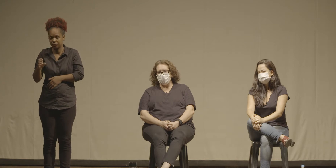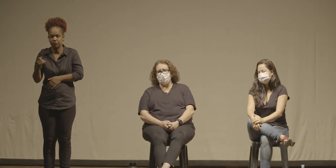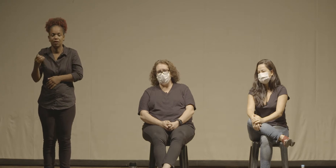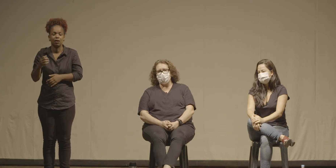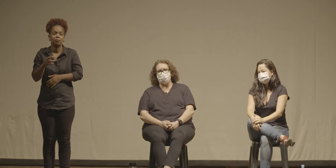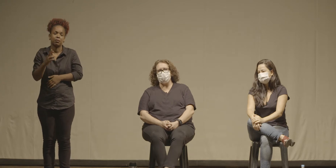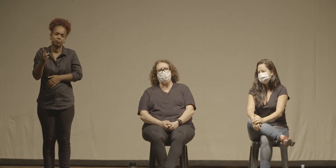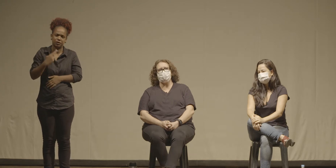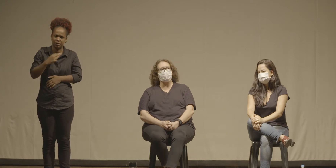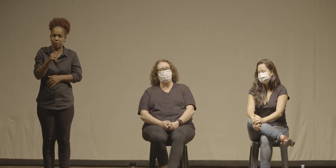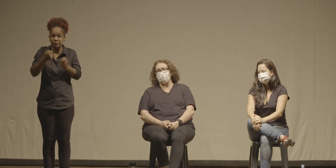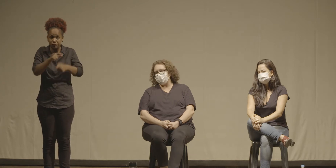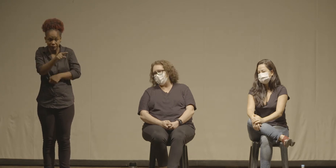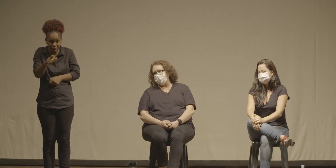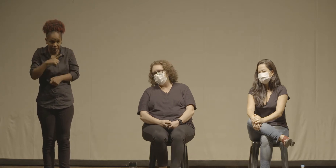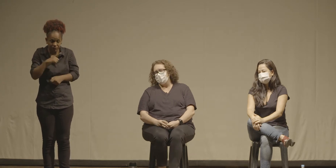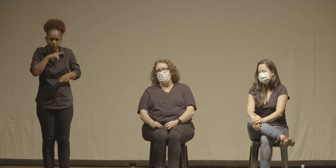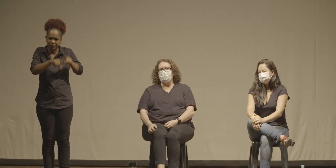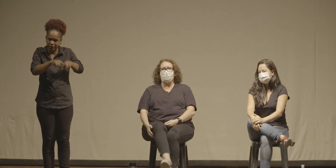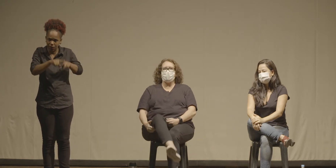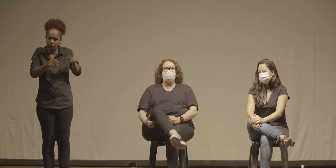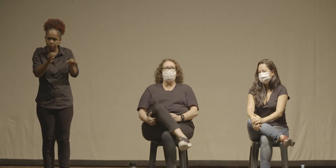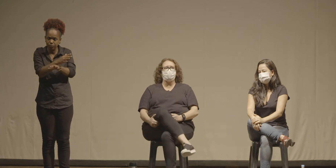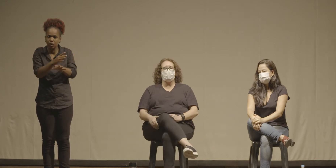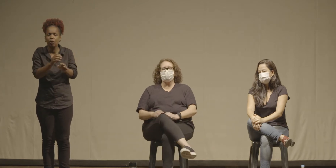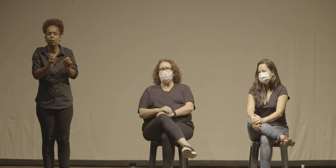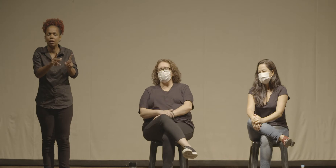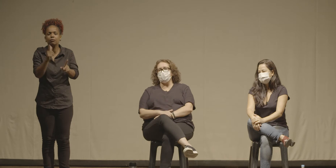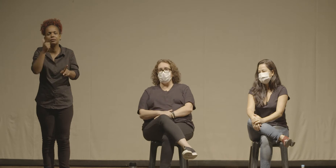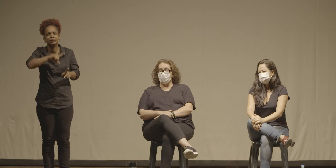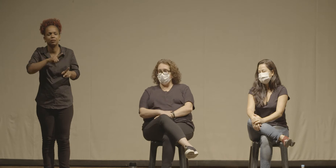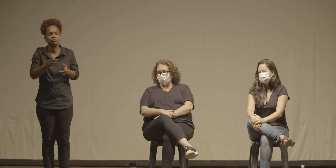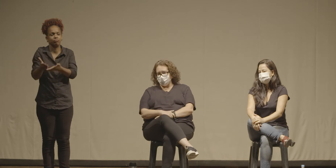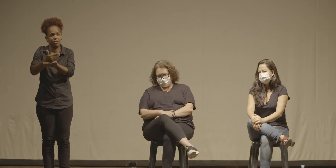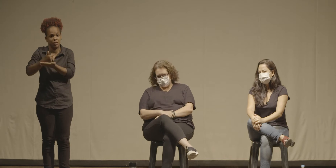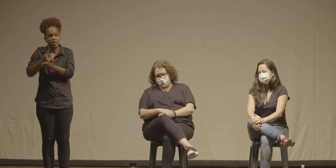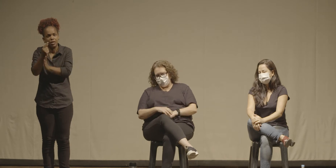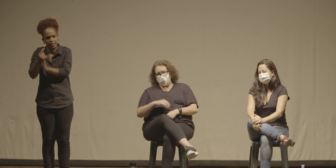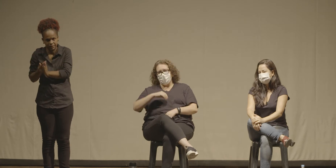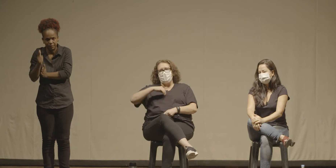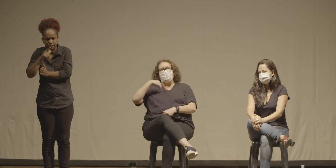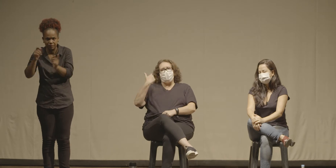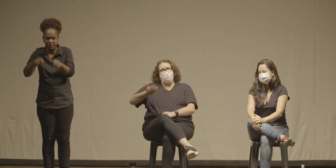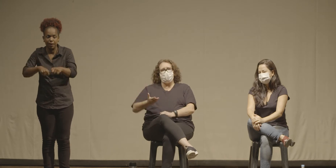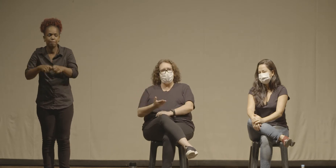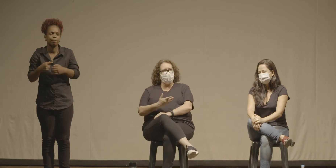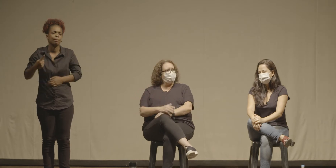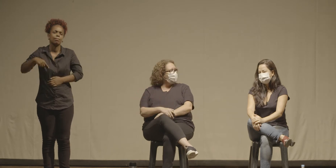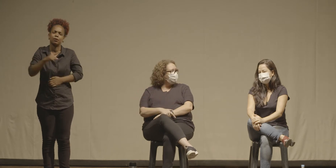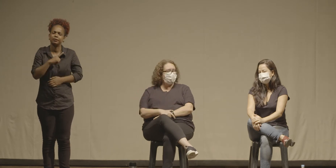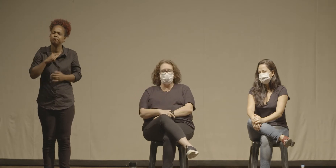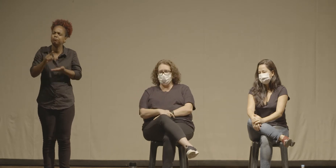gente, eu preciso que vocês façam um material para que a gente consiga levantar o dinheiro, para que eu consiga levantar o dinheiro. Aí a